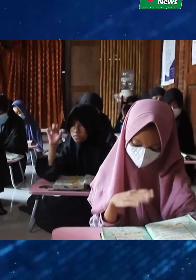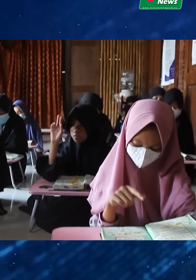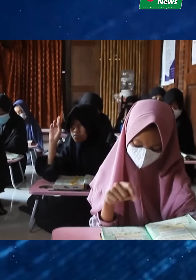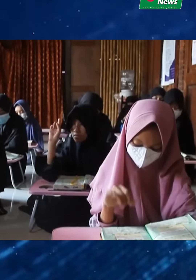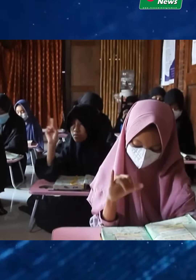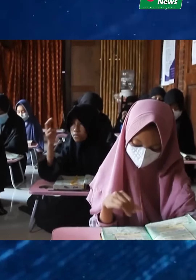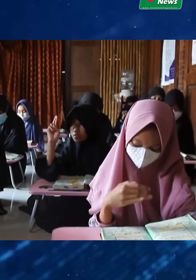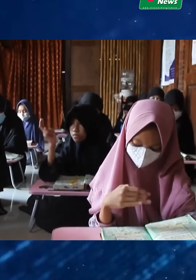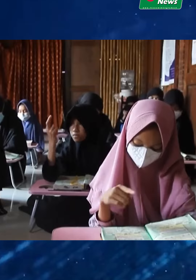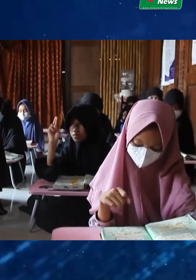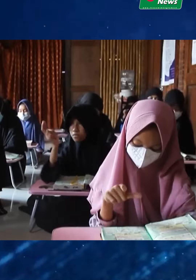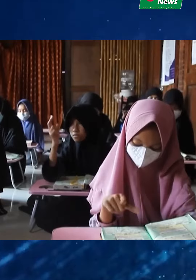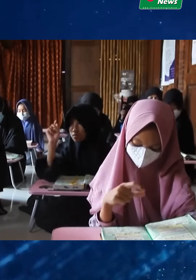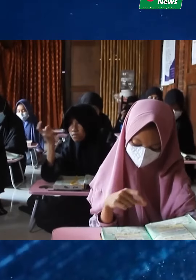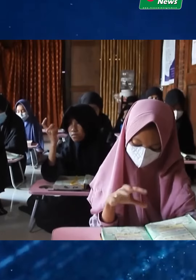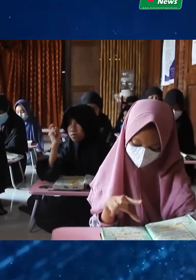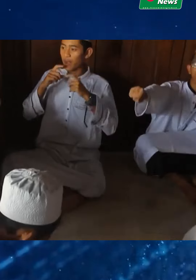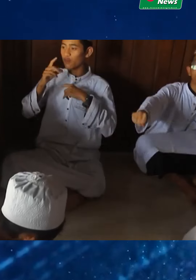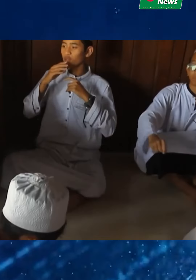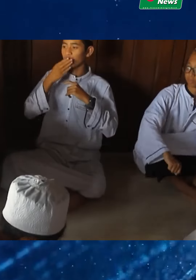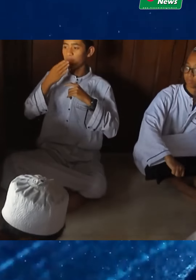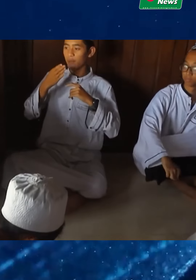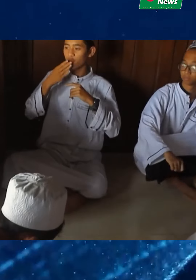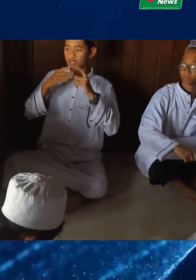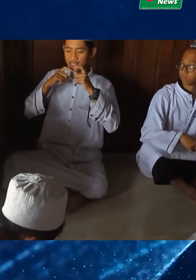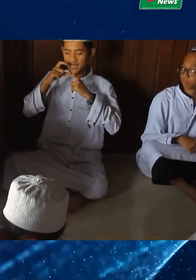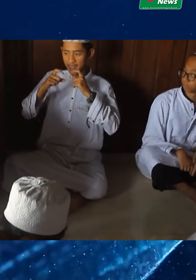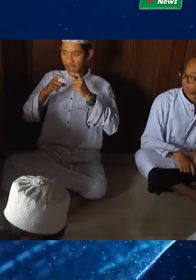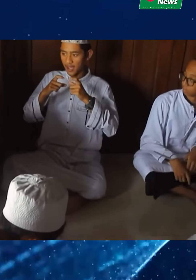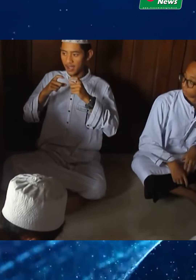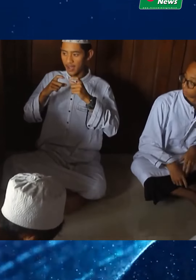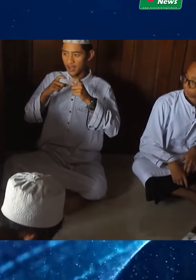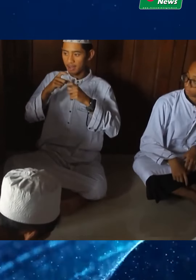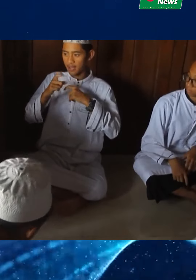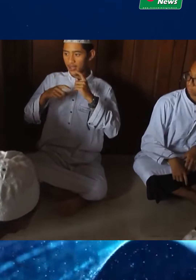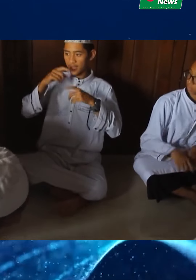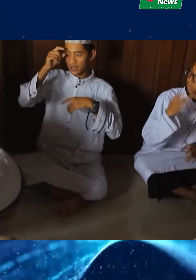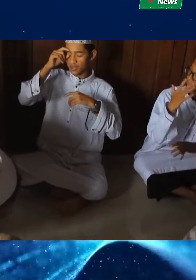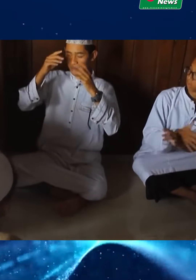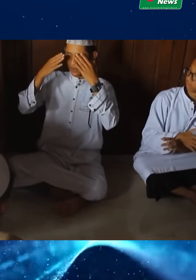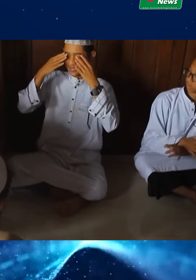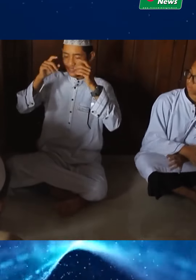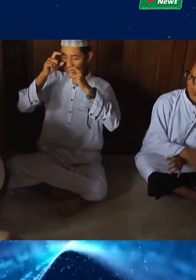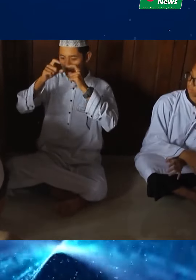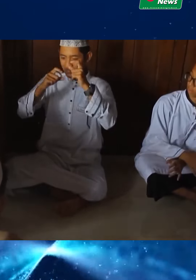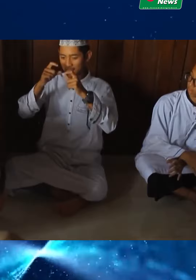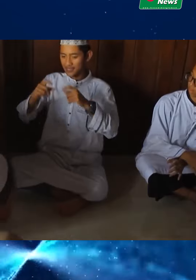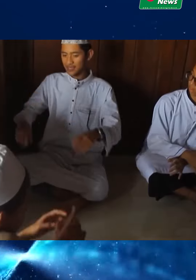সঙ্গে ভাব আদান প্রদানে মাদ্রাসা শিক্ষকরাও সাইন ল্যাঙ্গুয়েজ, সাংকেতিক ভাষায় কথা বলা শিখছেন। এভাবে তারা শিক্ষার্থীদের কোরআনের আয়াতও ব্যাখ্যা